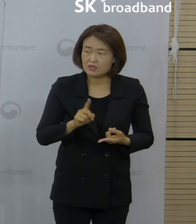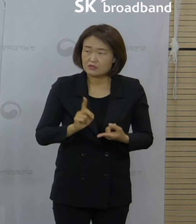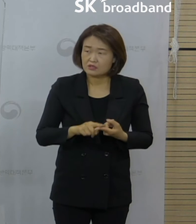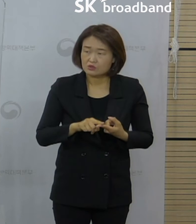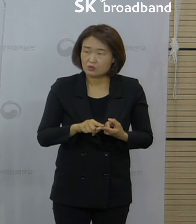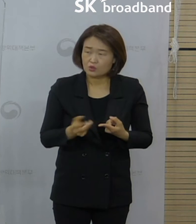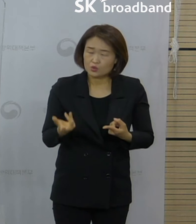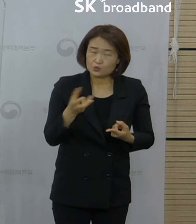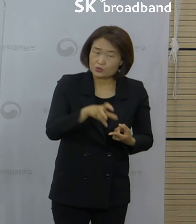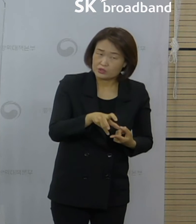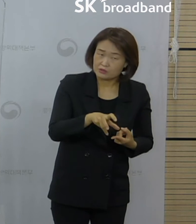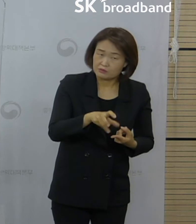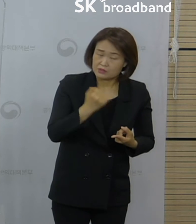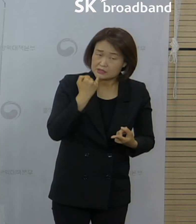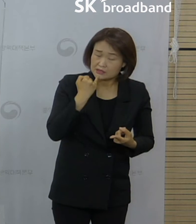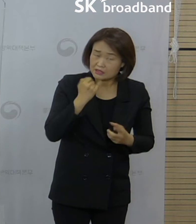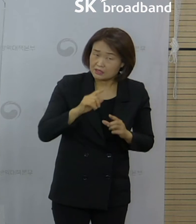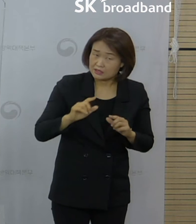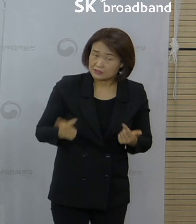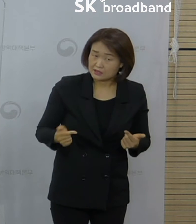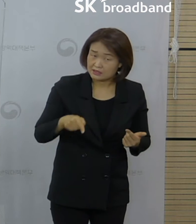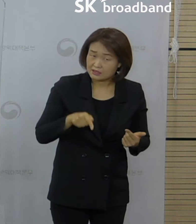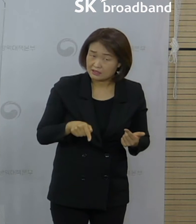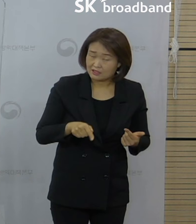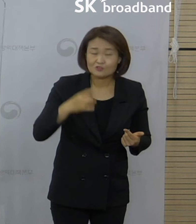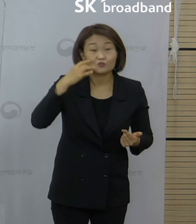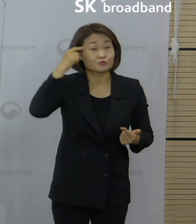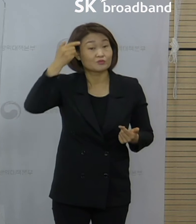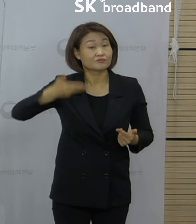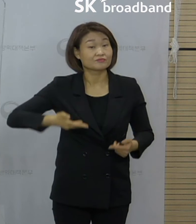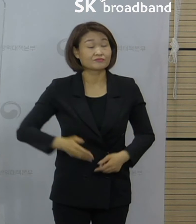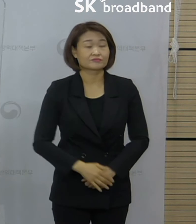있는지 궁금하다고 질문 주셨습니다. 네, 먼저